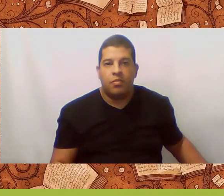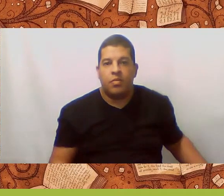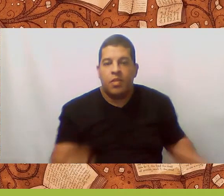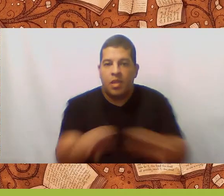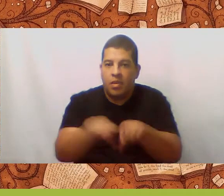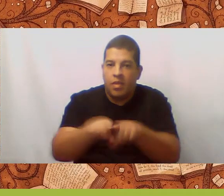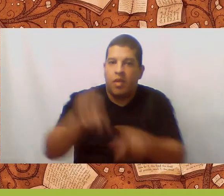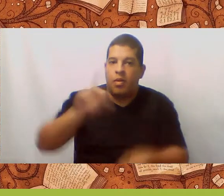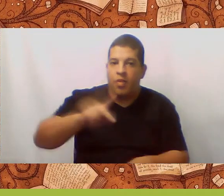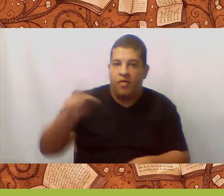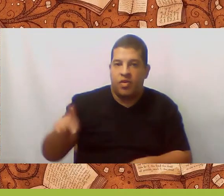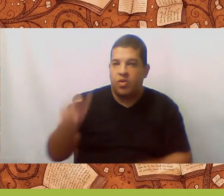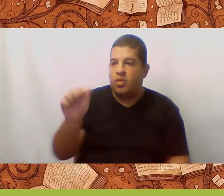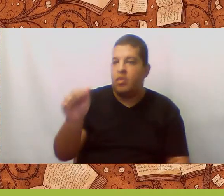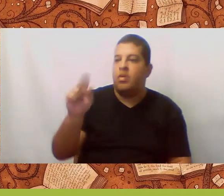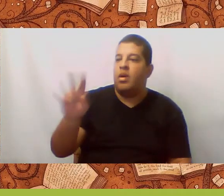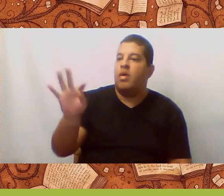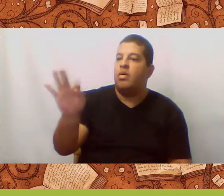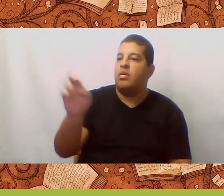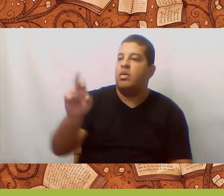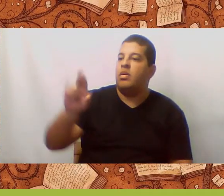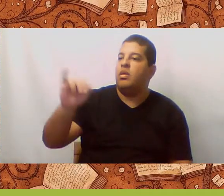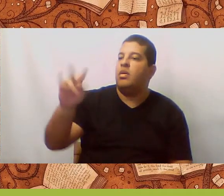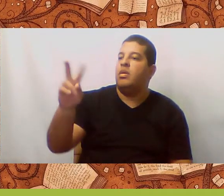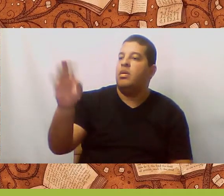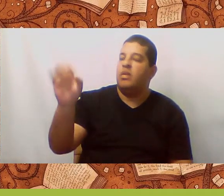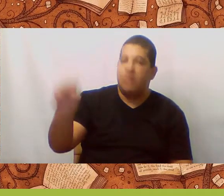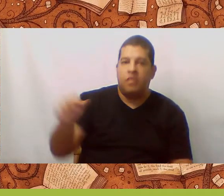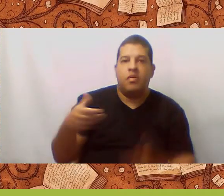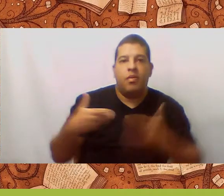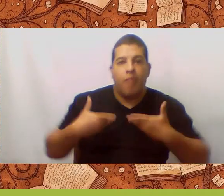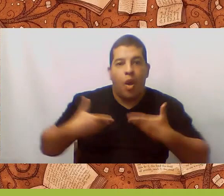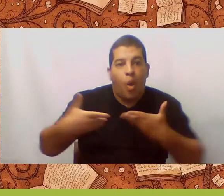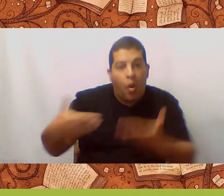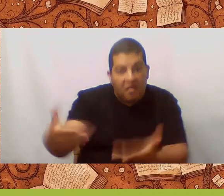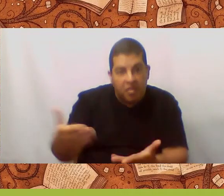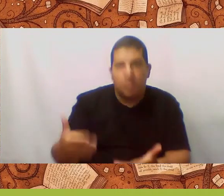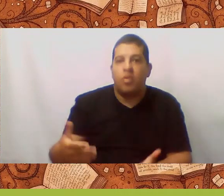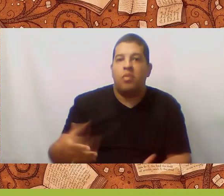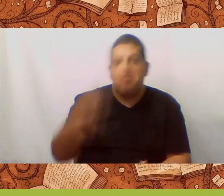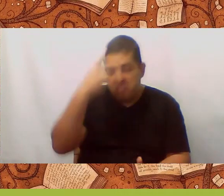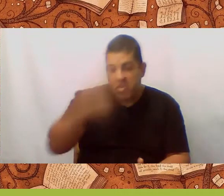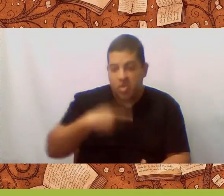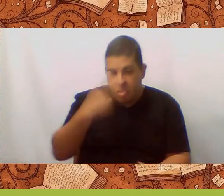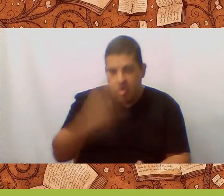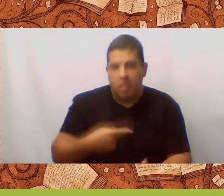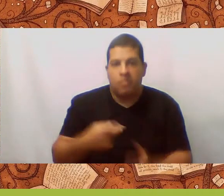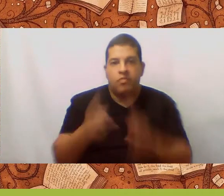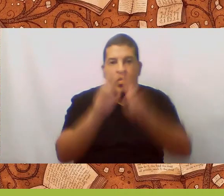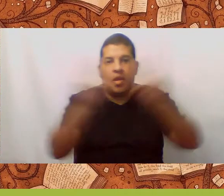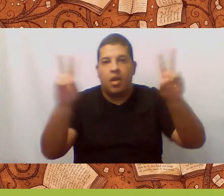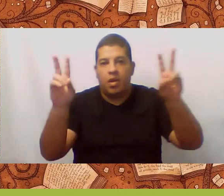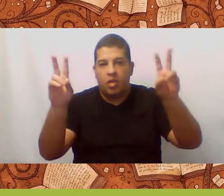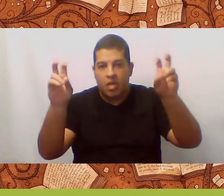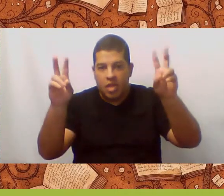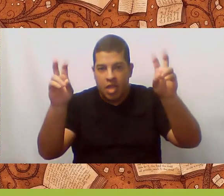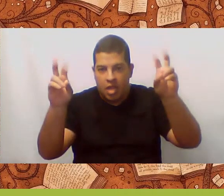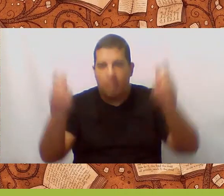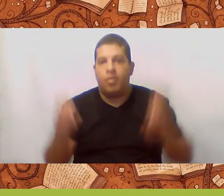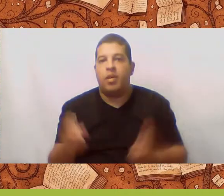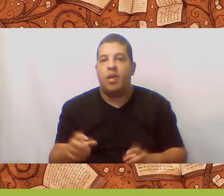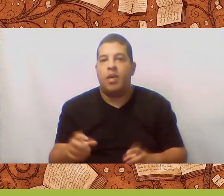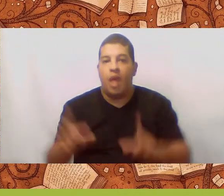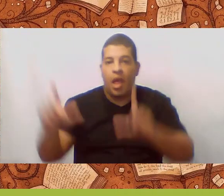convidou pessoalmente para esse evento, né? O tema, como a tela há pouco